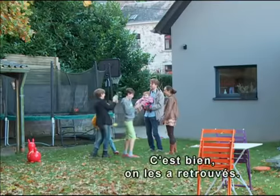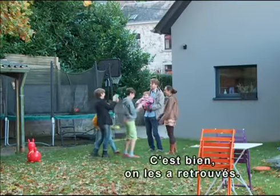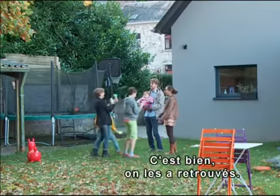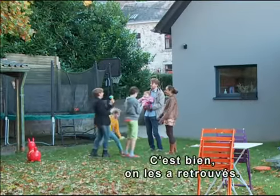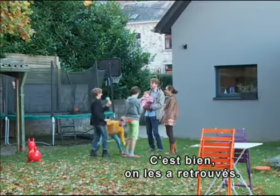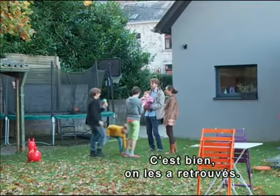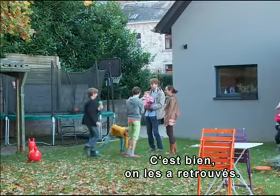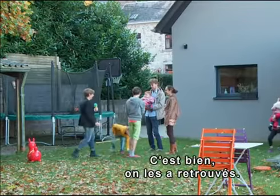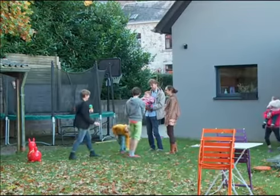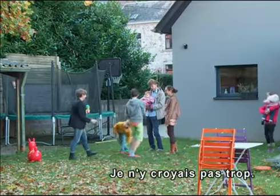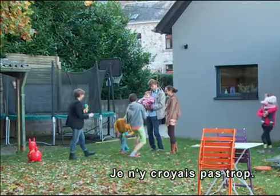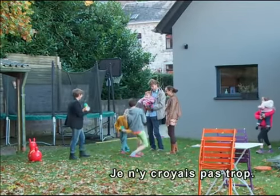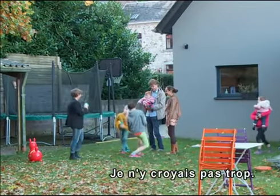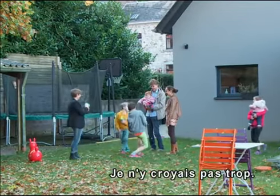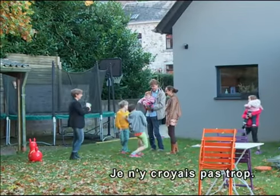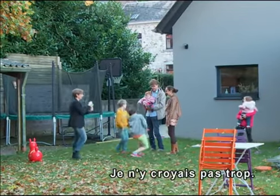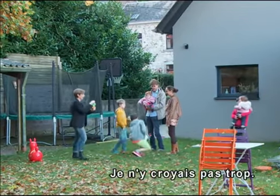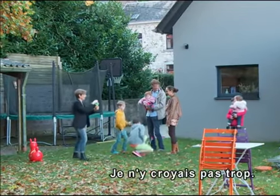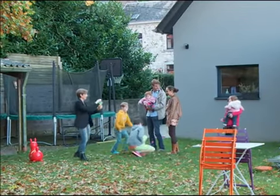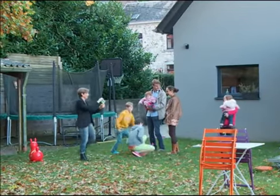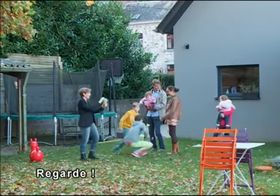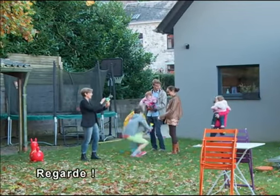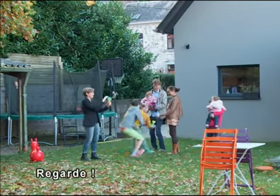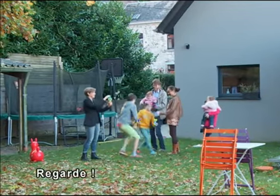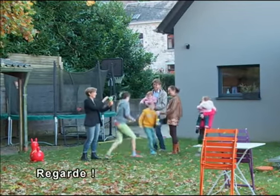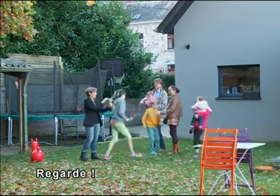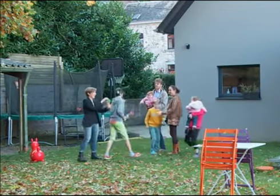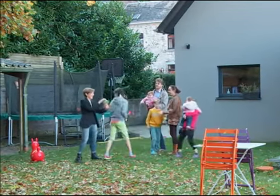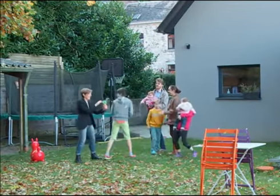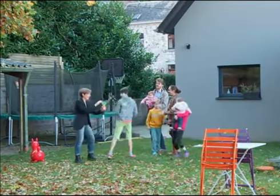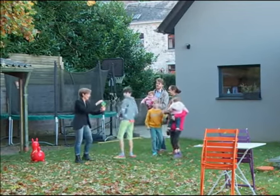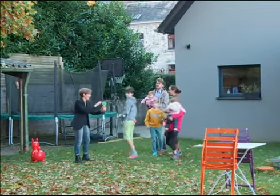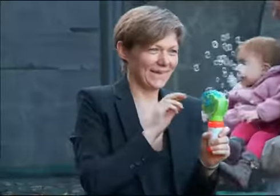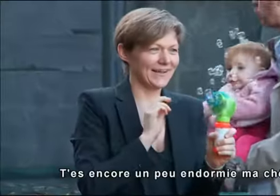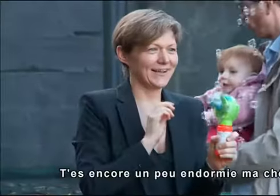Mais c'est bien, je l'ai retrouvé. Je n'y croyais pas trop. Regarde!